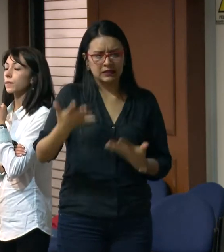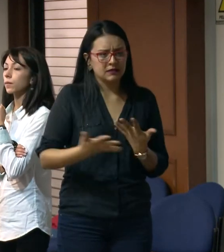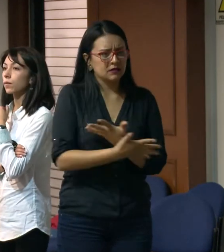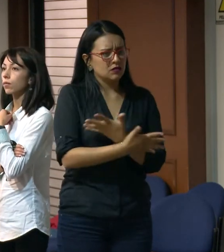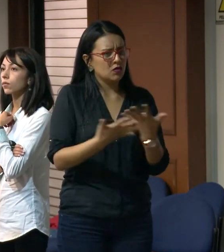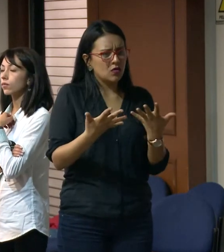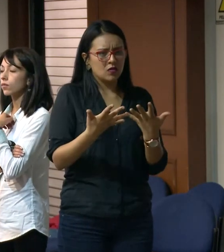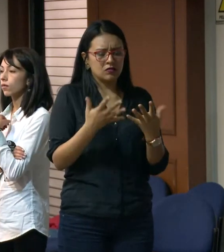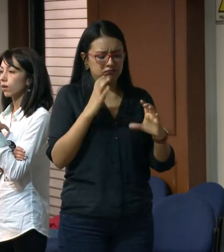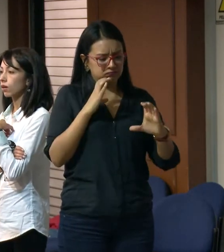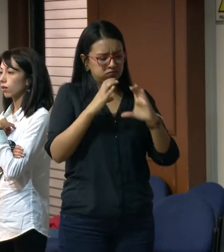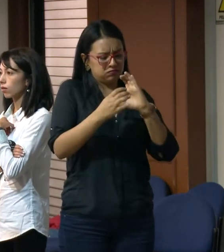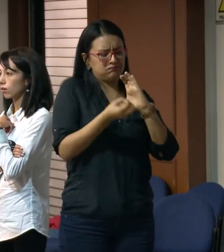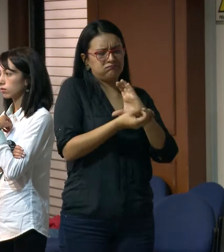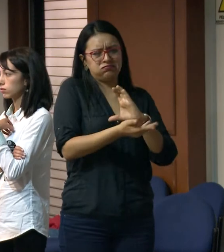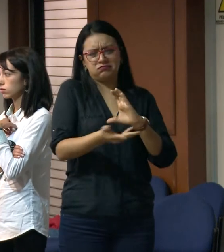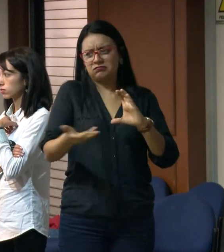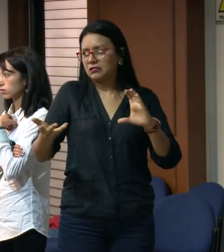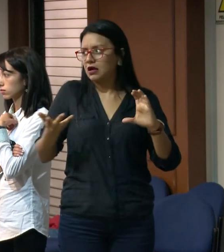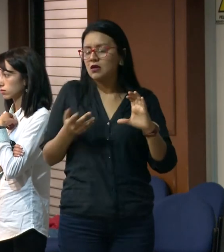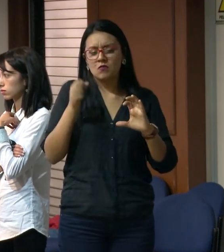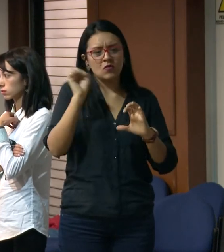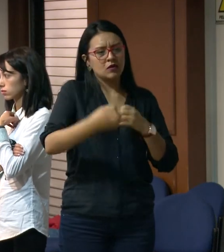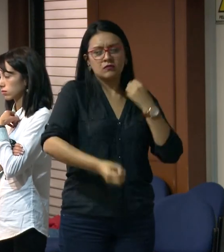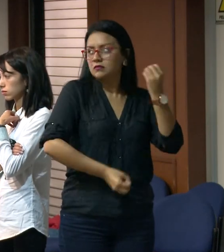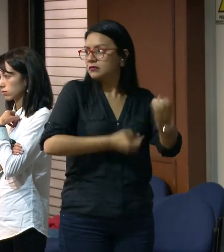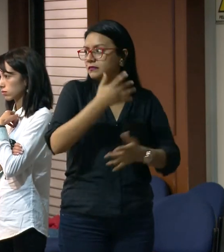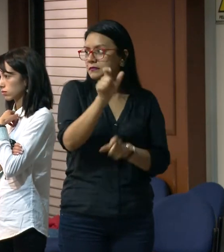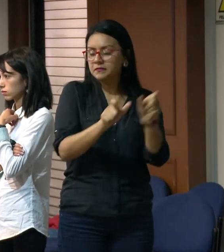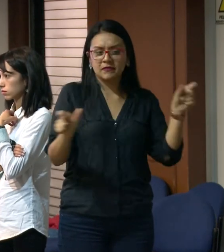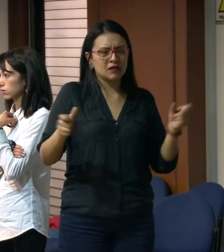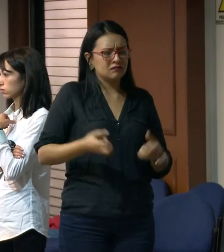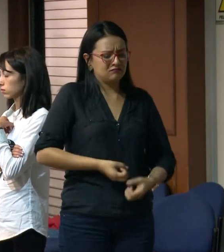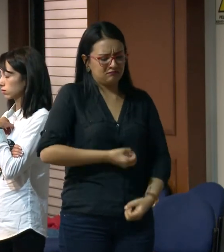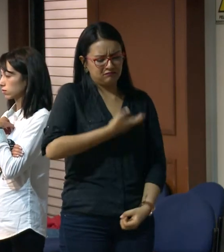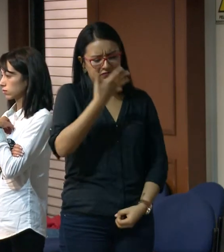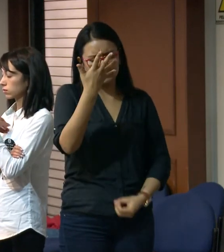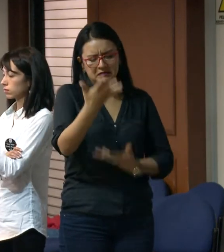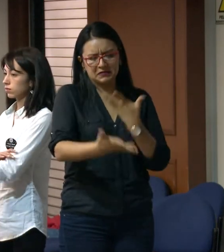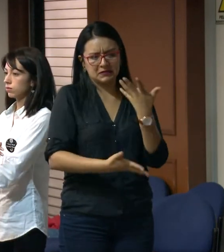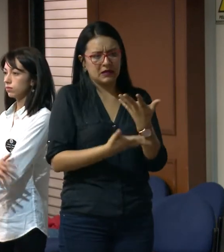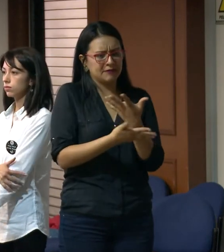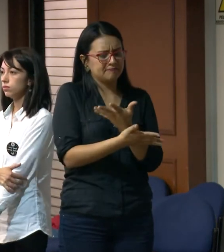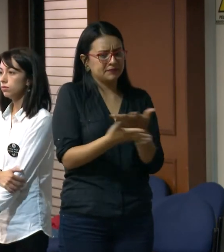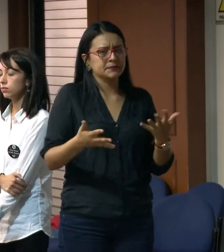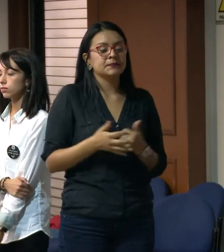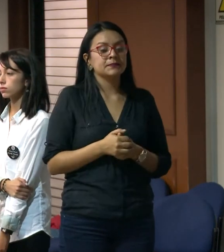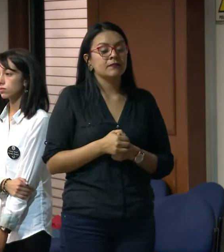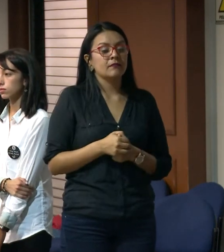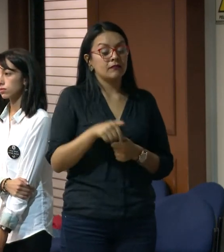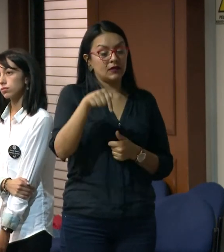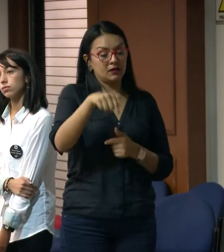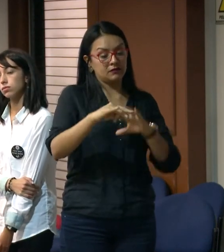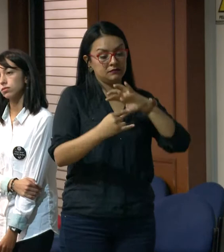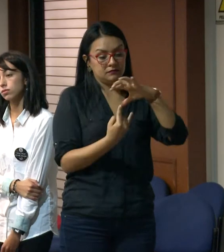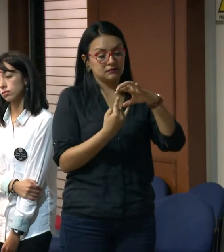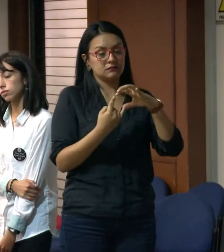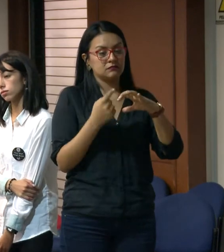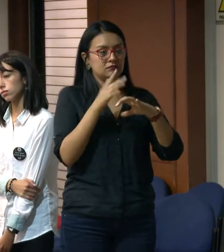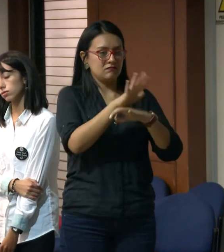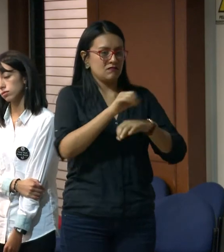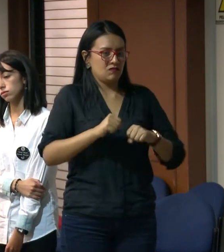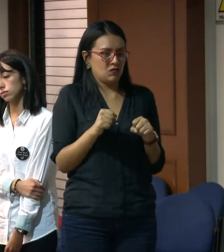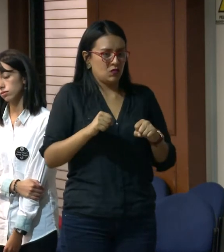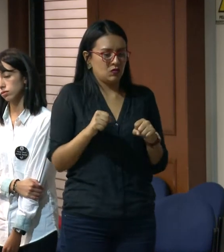los matices en la comunicación, podemos expresarle a la persona muchas cosas. Aquí en el planetario de